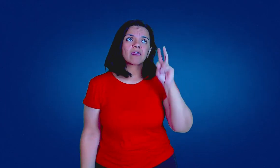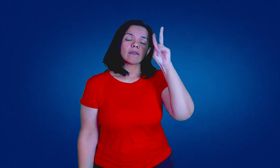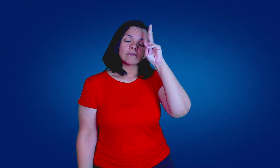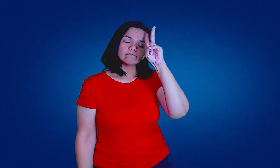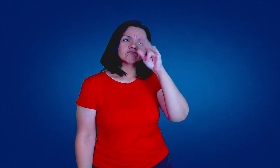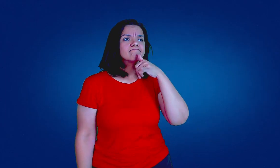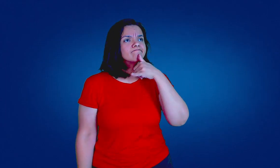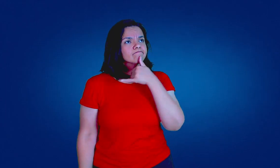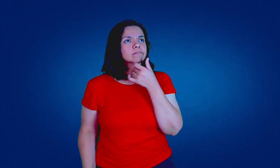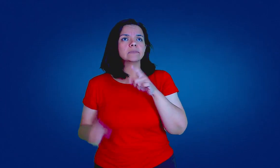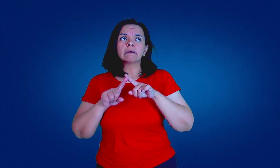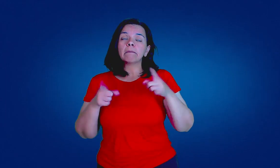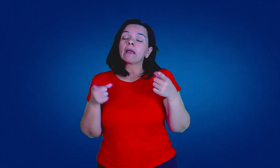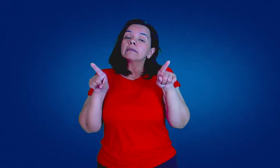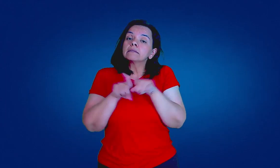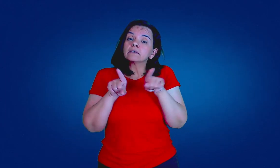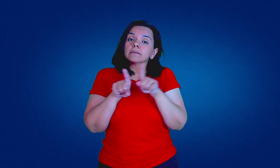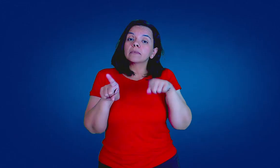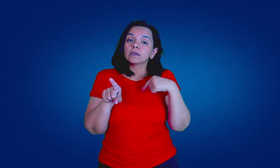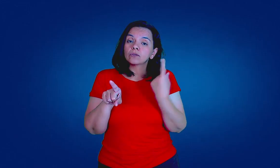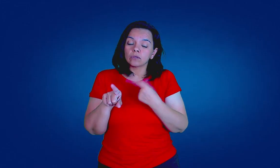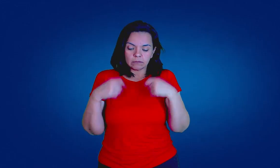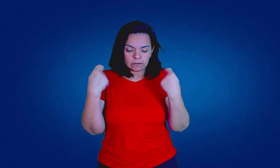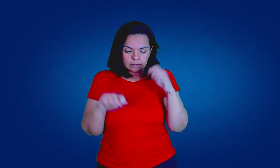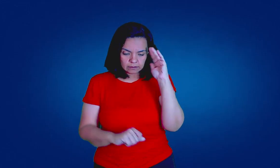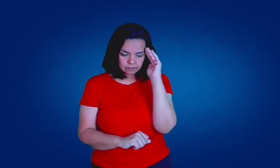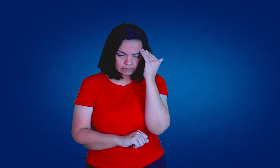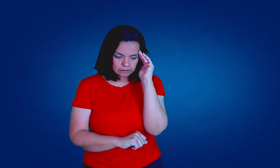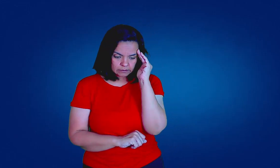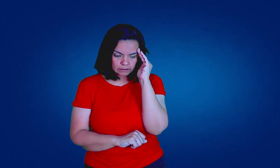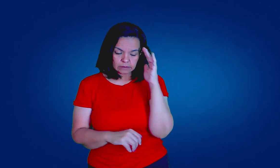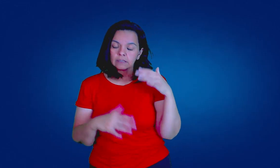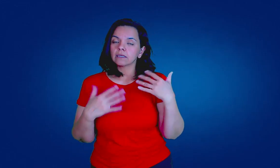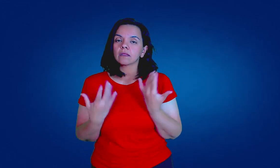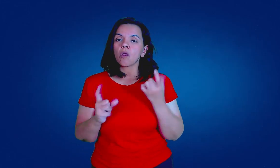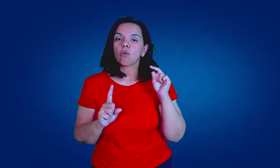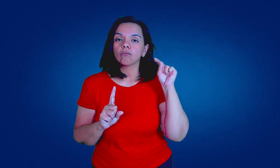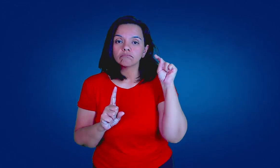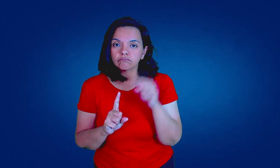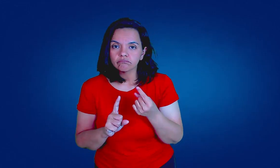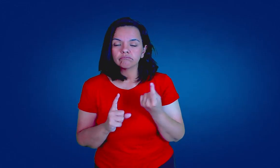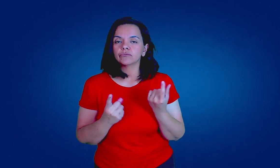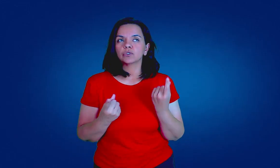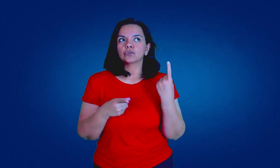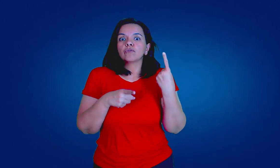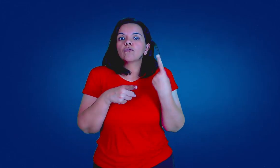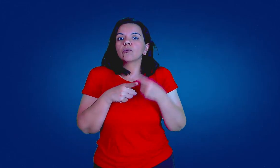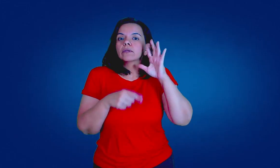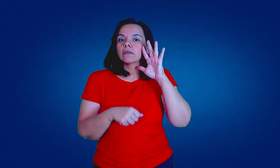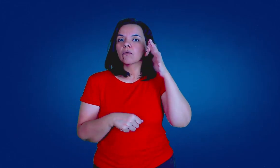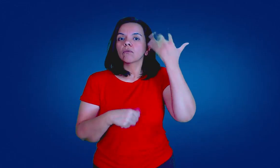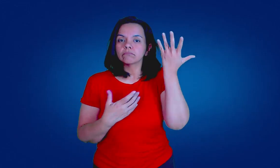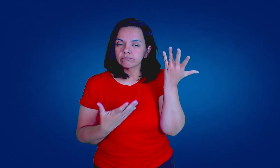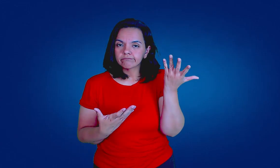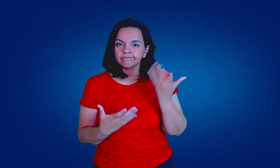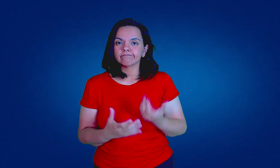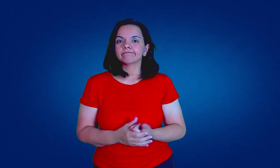Bem, de fato é triste quando você pensa na tragédia, mas nós precisamos entender o objetivo